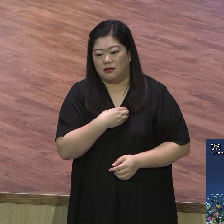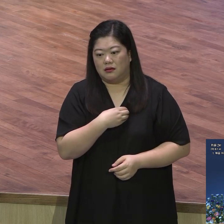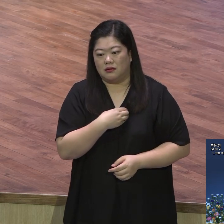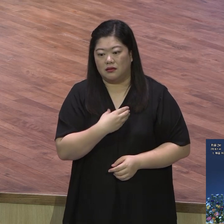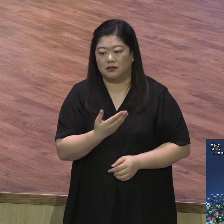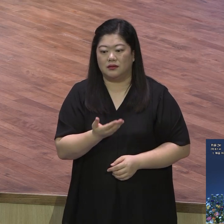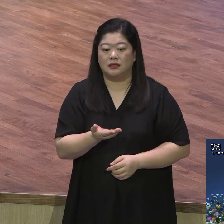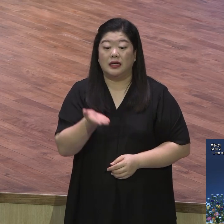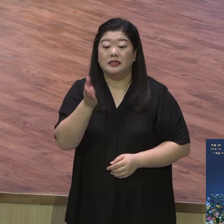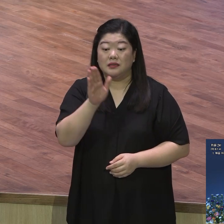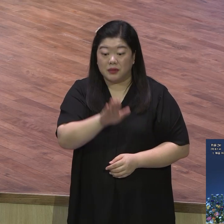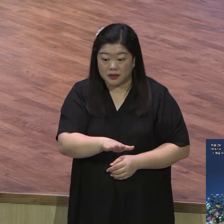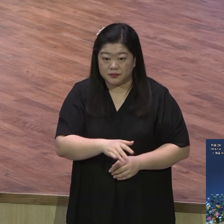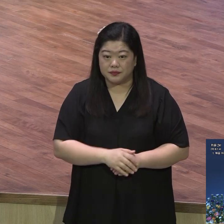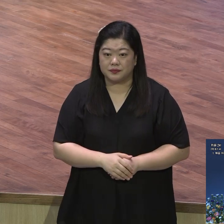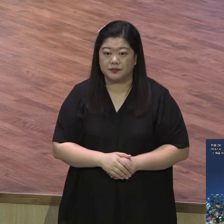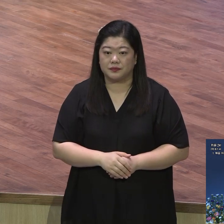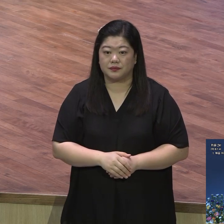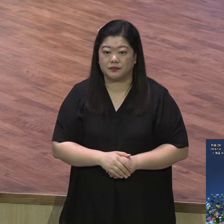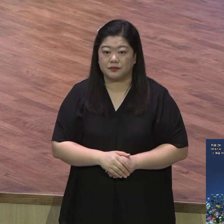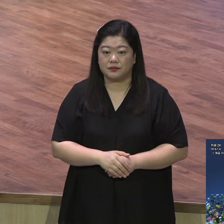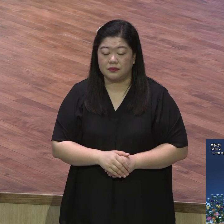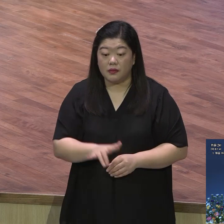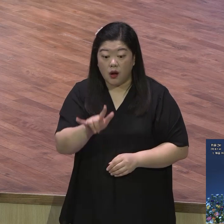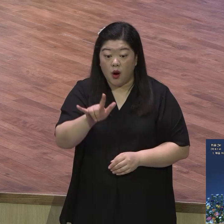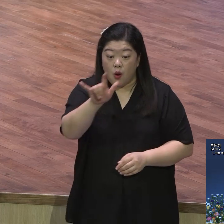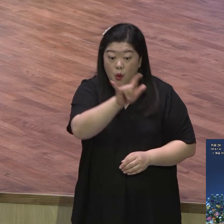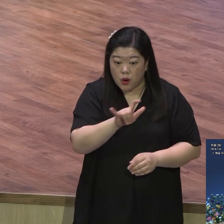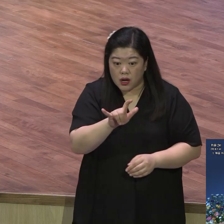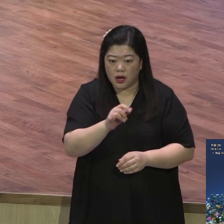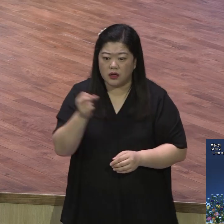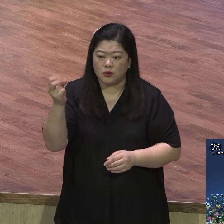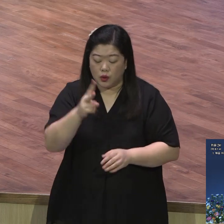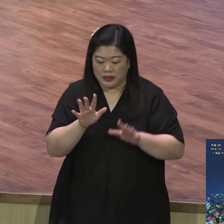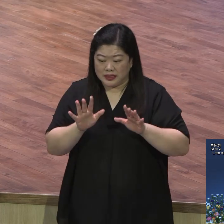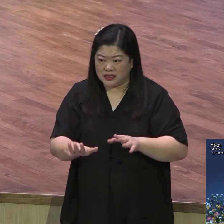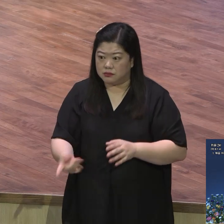이 바이러스는 수십 년 갔다. 언제 어디 갔다가 어디 걸릴지 몰라.